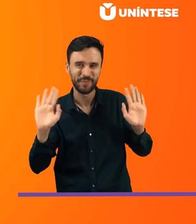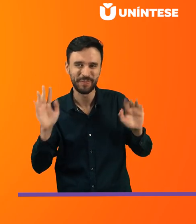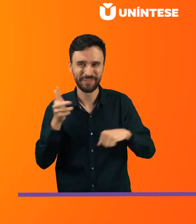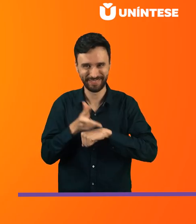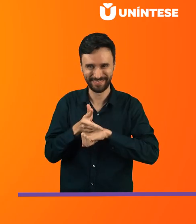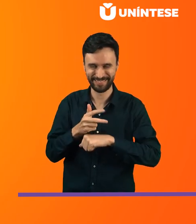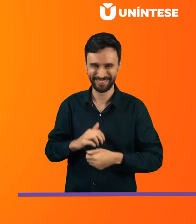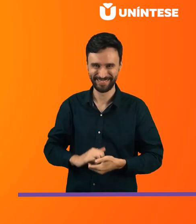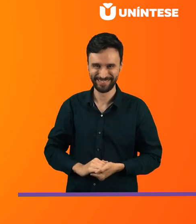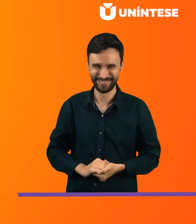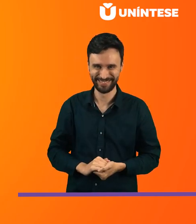vídeo. Até o